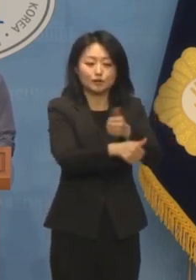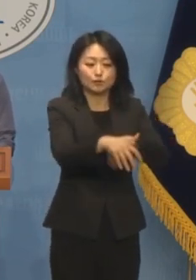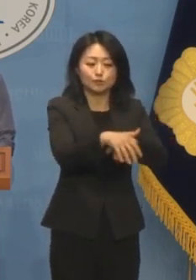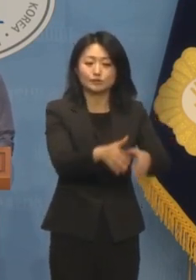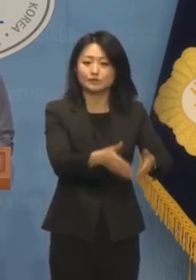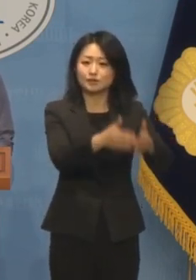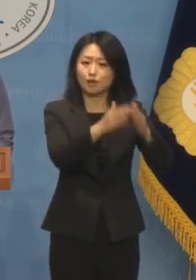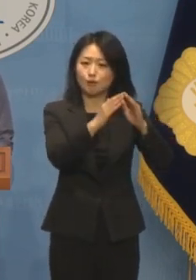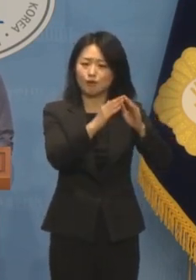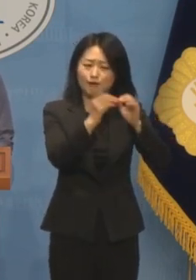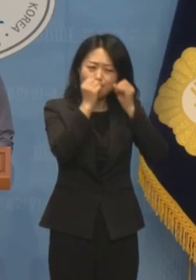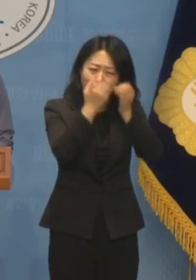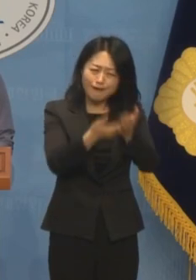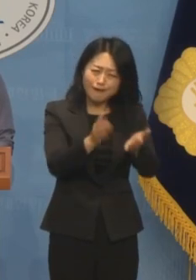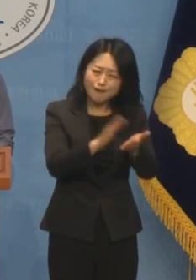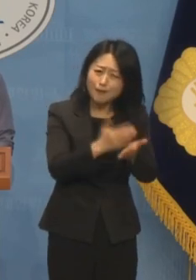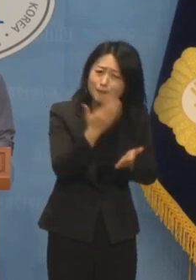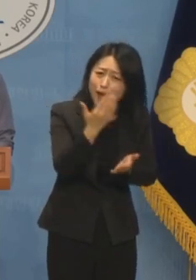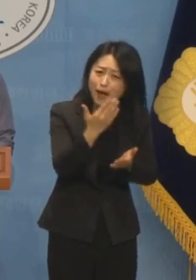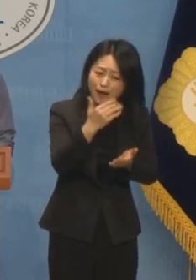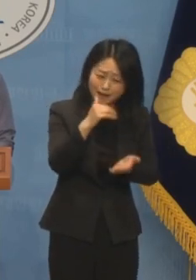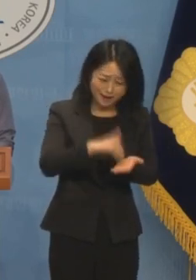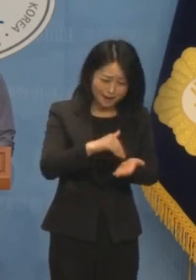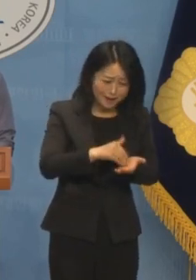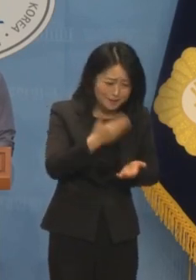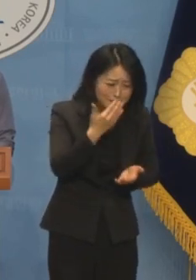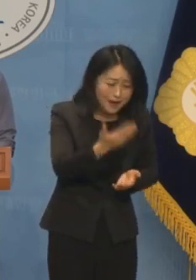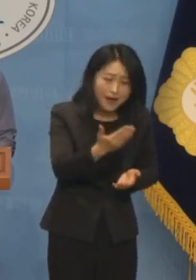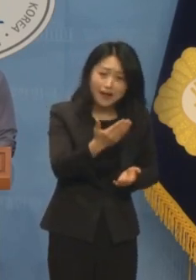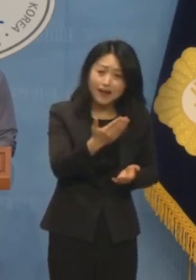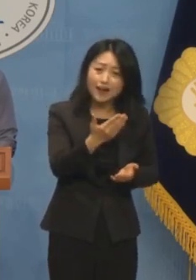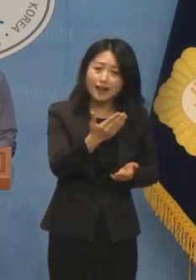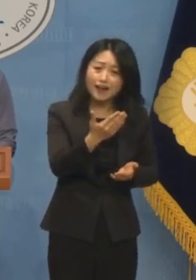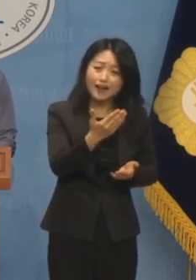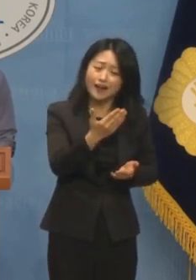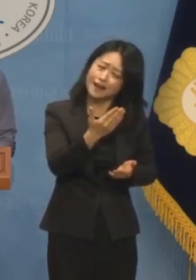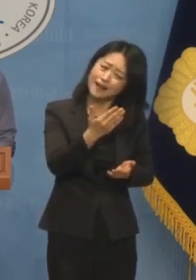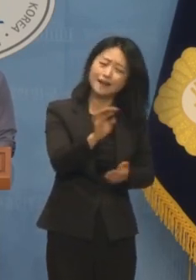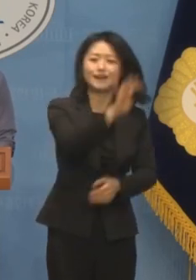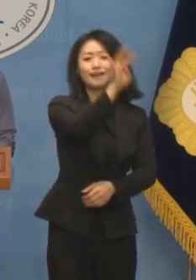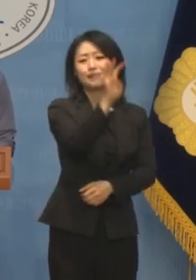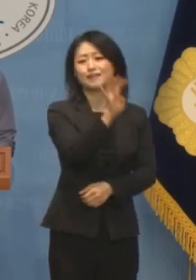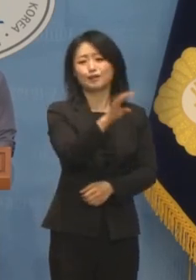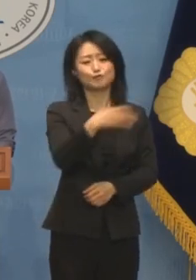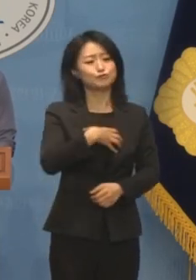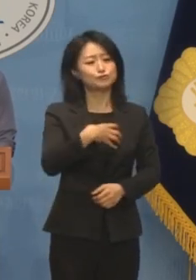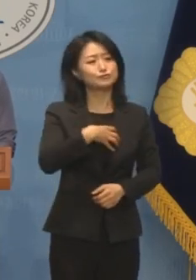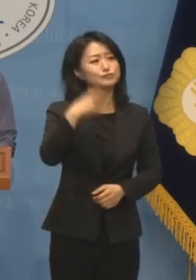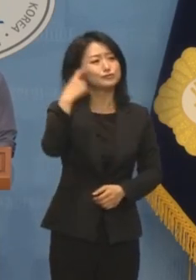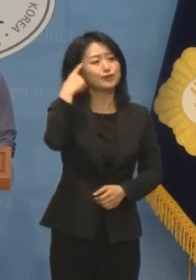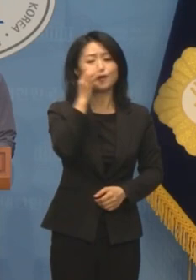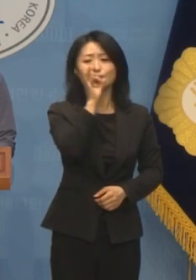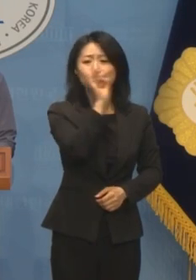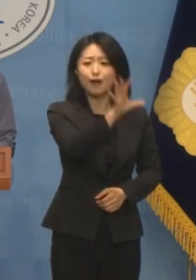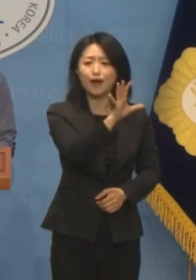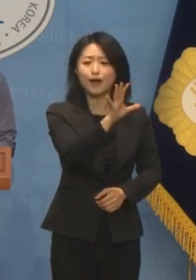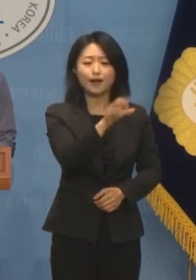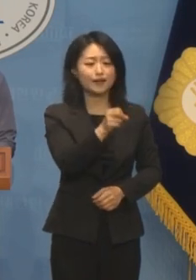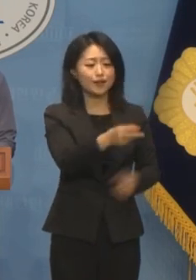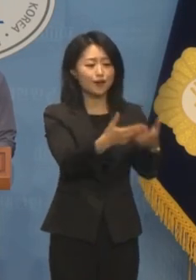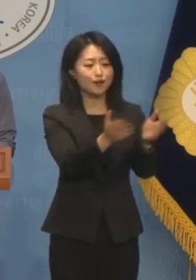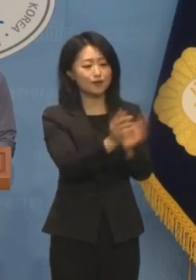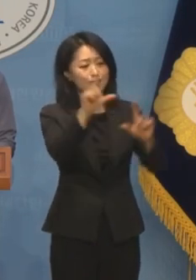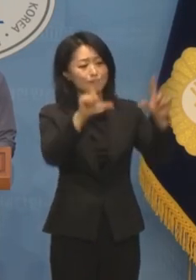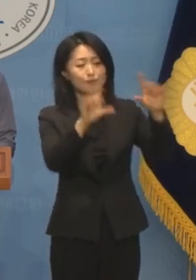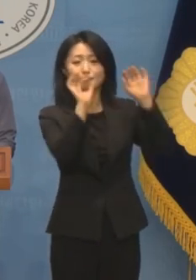혁신하고 반성하고 성찰할 수나 있겠습니까? 위기라는 인식조차 전혀 못하는 집권 여당을